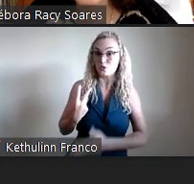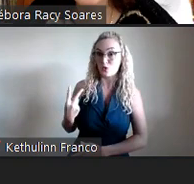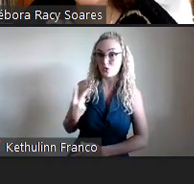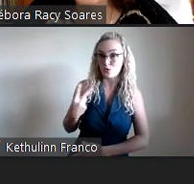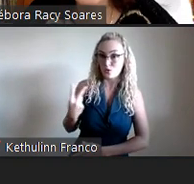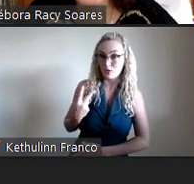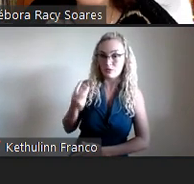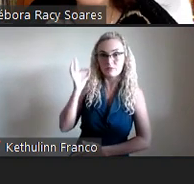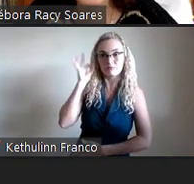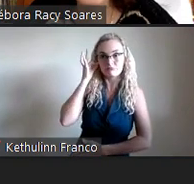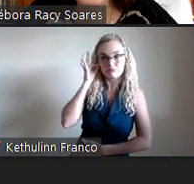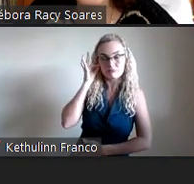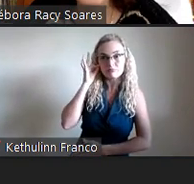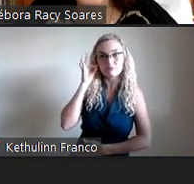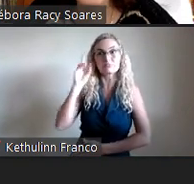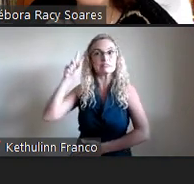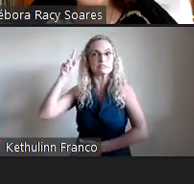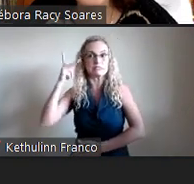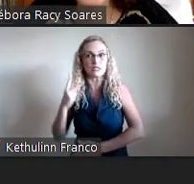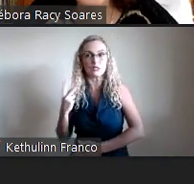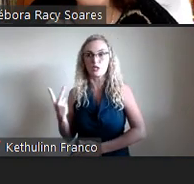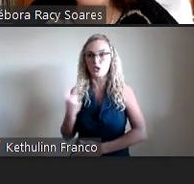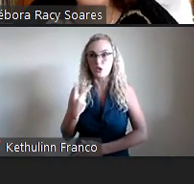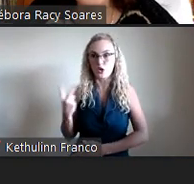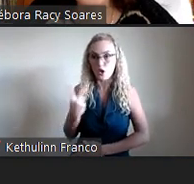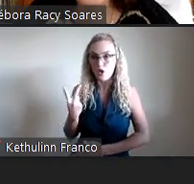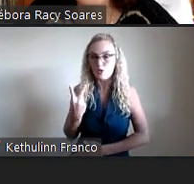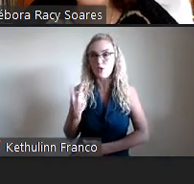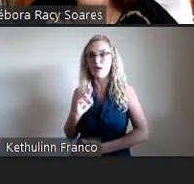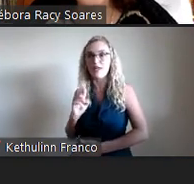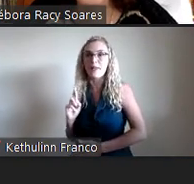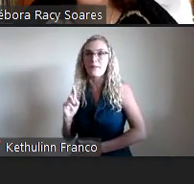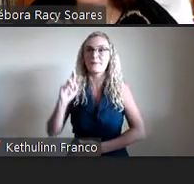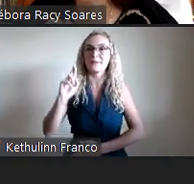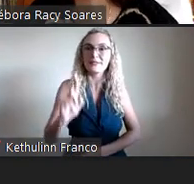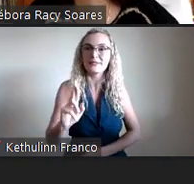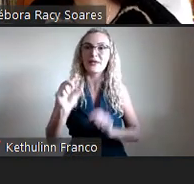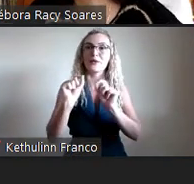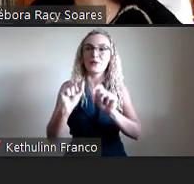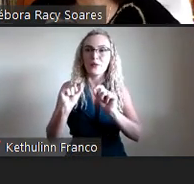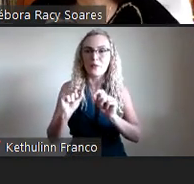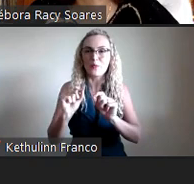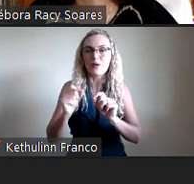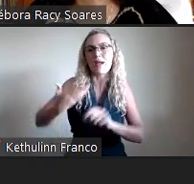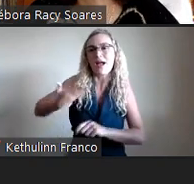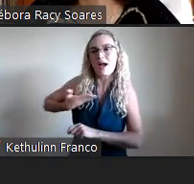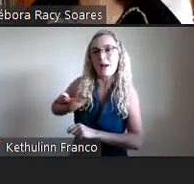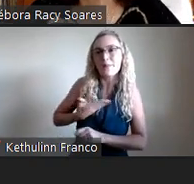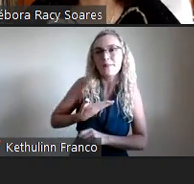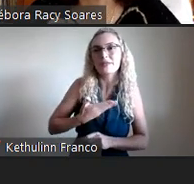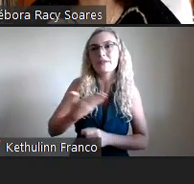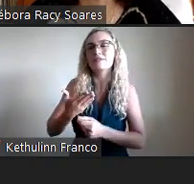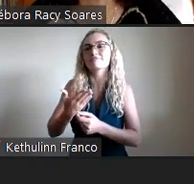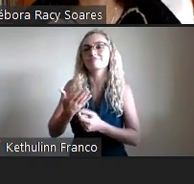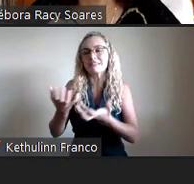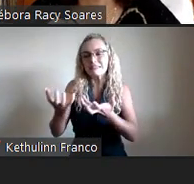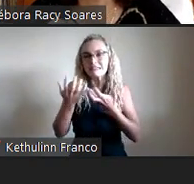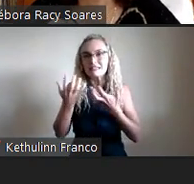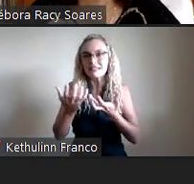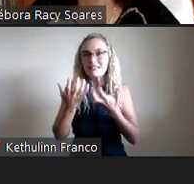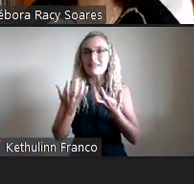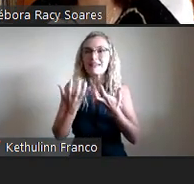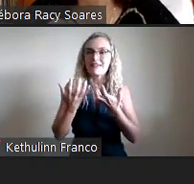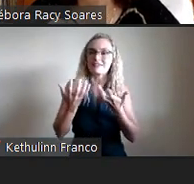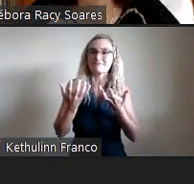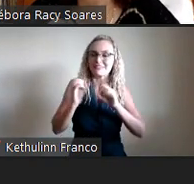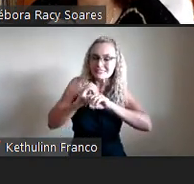também estão nessa luta conosco aí de ensinar um bom português para a comunidade surda. Muito obrigado,